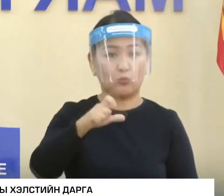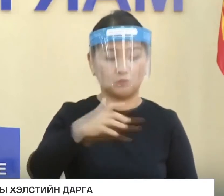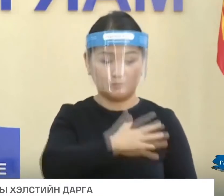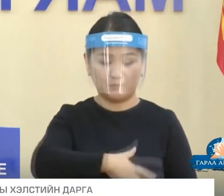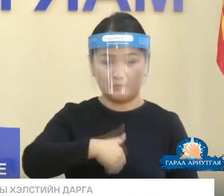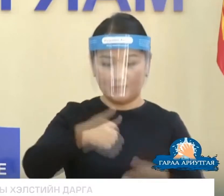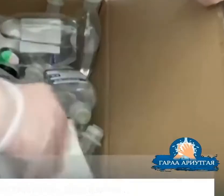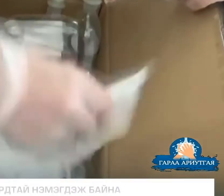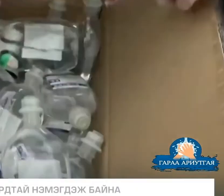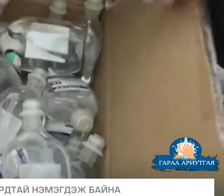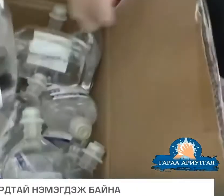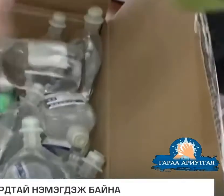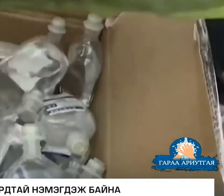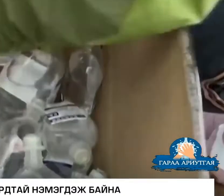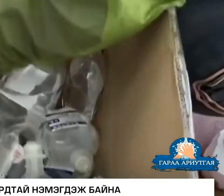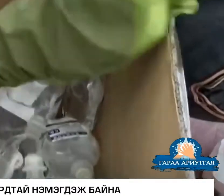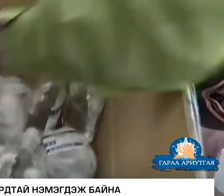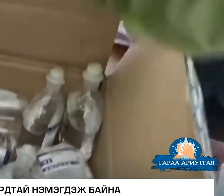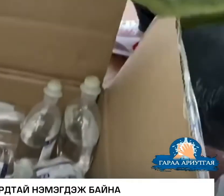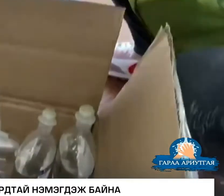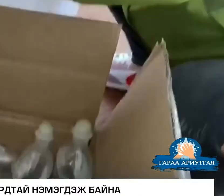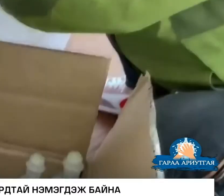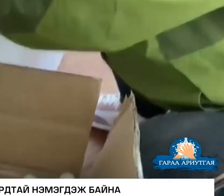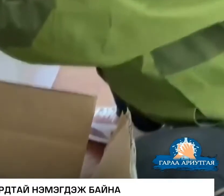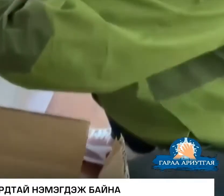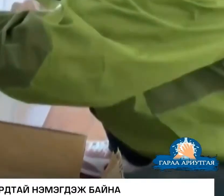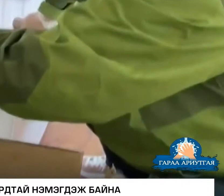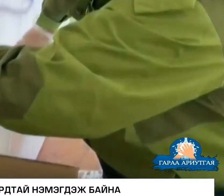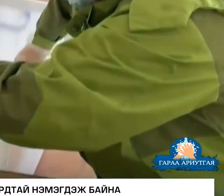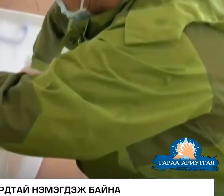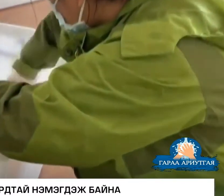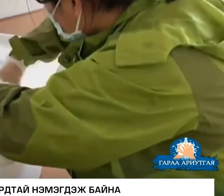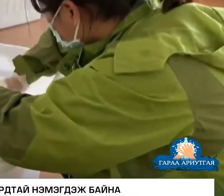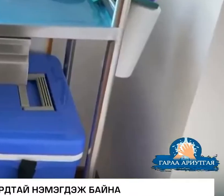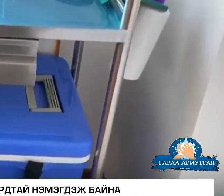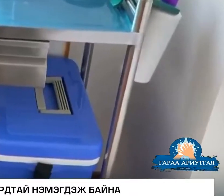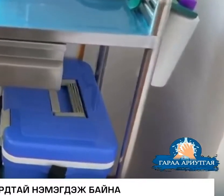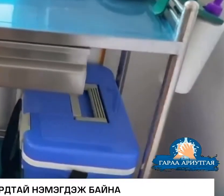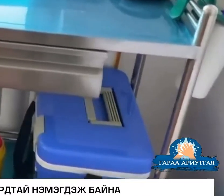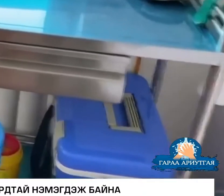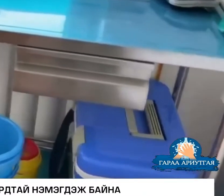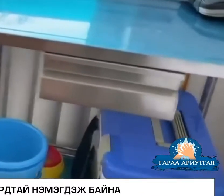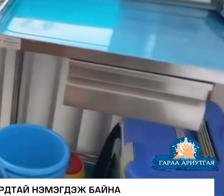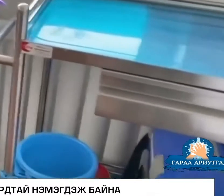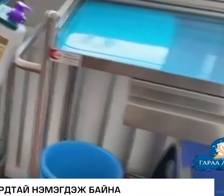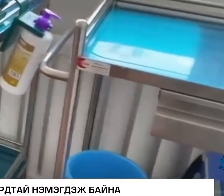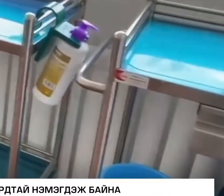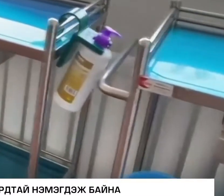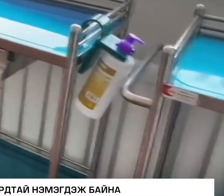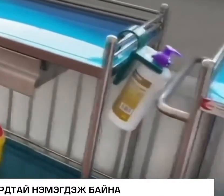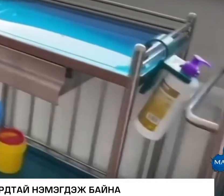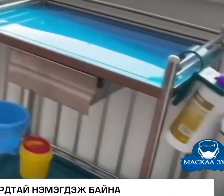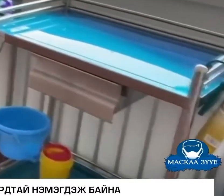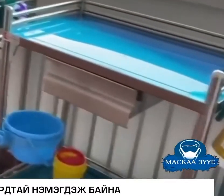тэгэдээн онцаа анхаар хэрэхтээвээн. Еврофий орнөөдөөд өвчдээл дэрэгээд хуртэдээн нэмэгдээж байнаа. Тэмээс амний хал тогтмол зөв хүн хорнэдээн зая барамтлээх